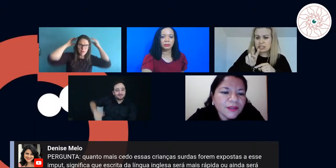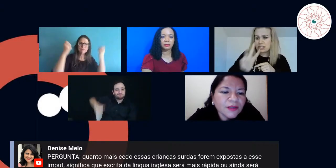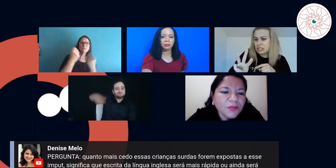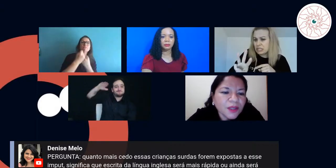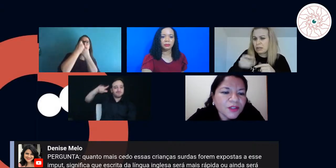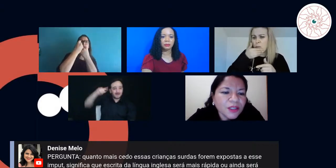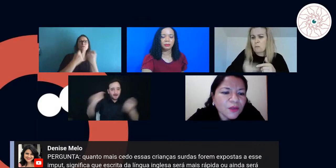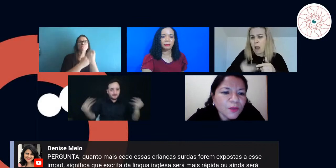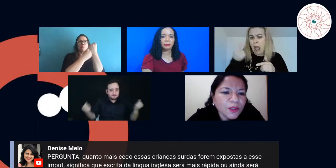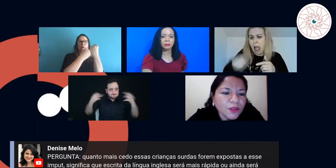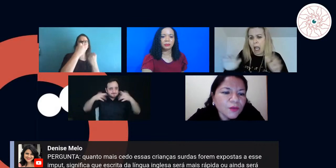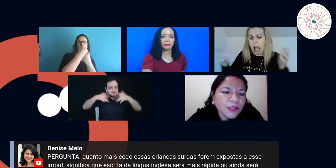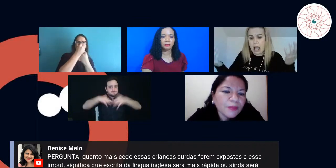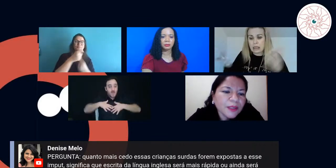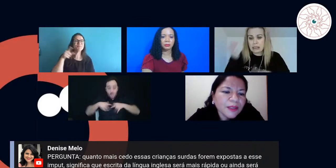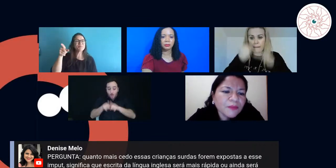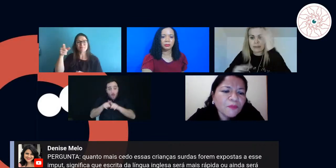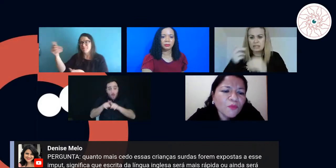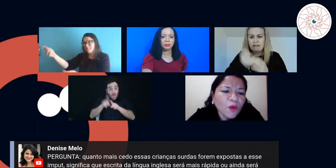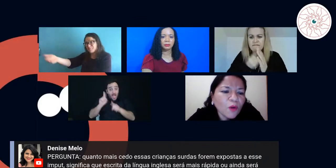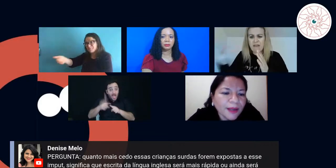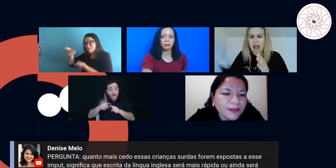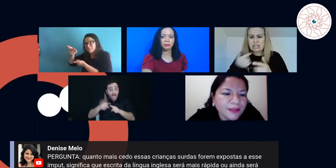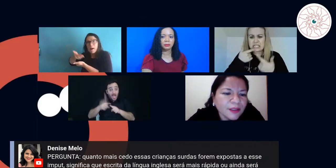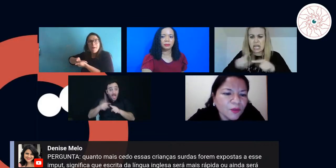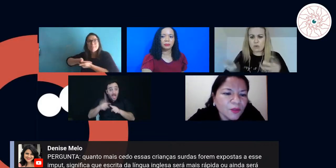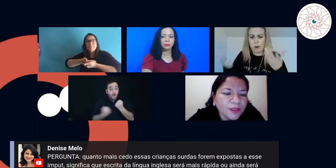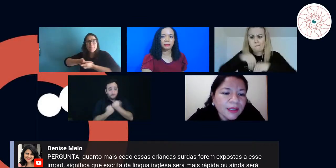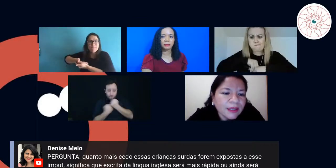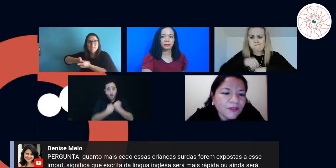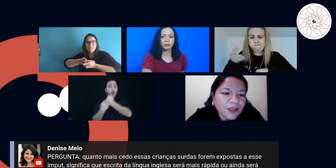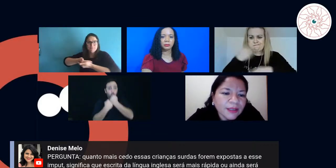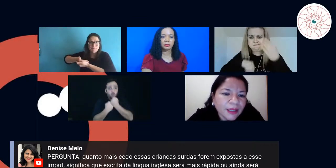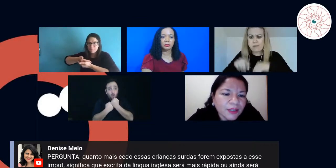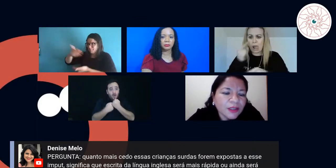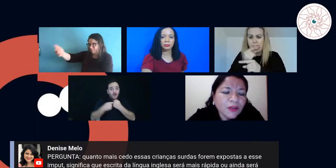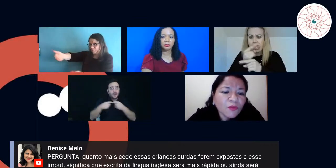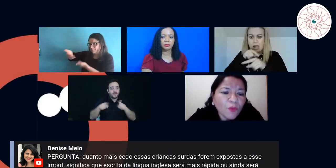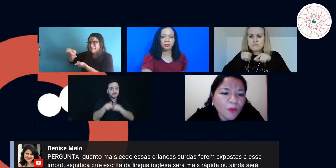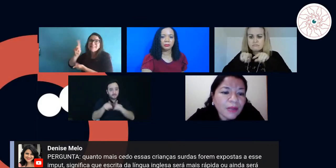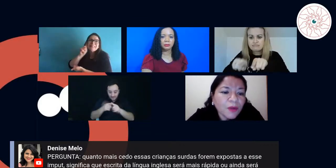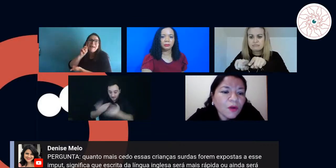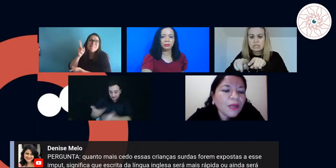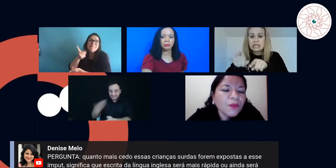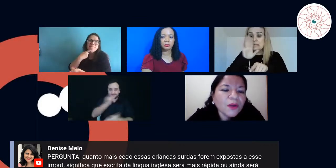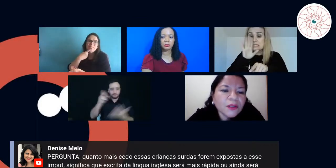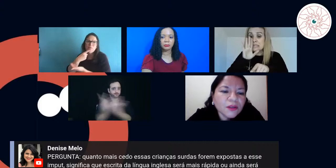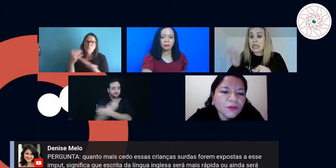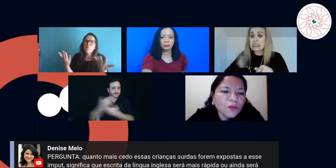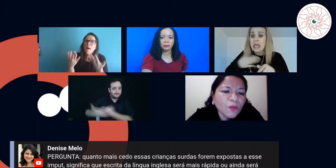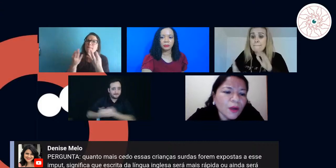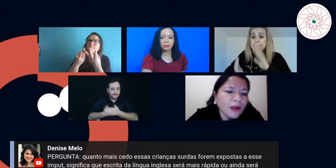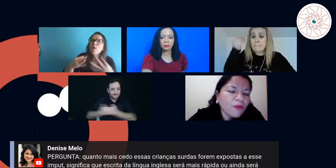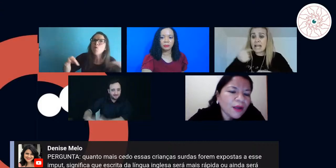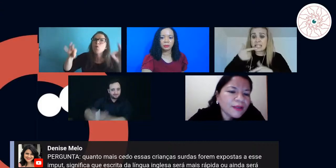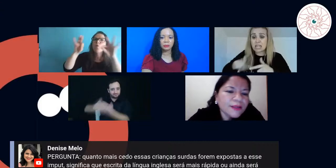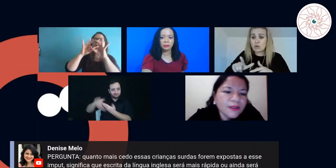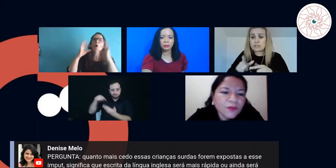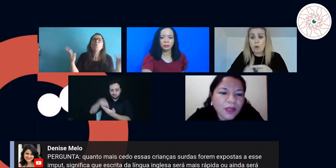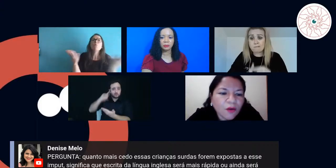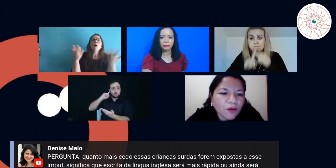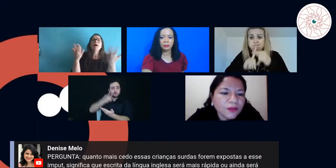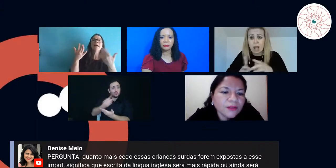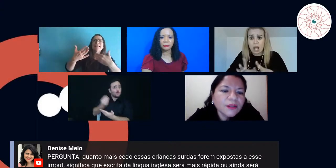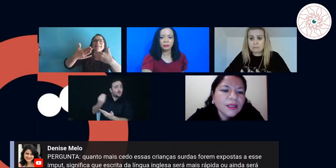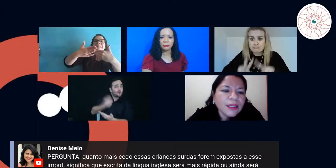ambiente linguístico de aprender uma ou mais línguas. Na verdade, ter uma ou mais língua acaba colaborando uma com a